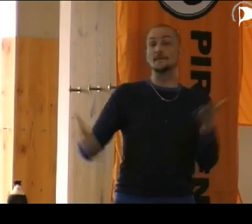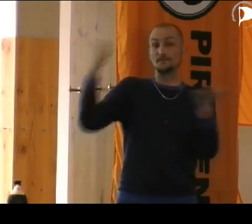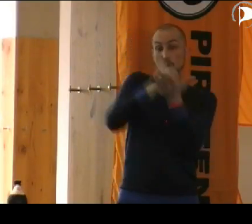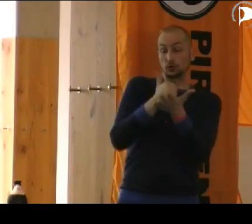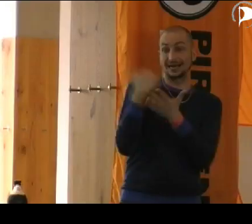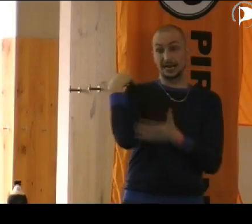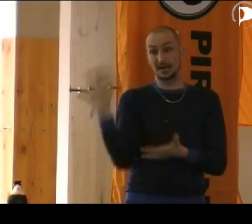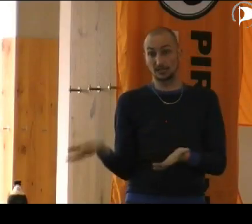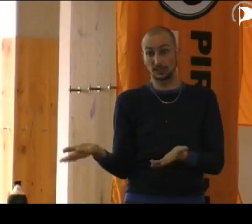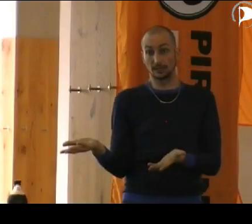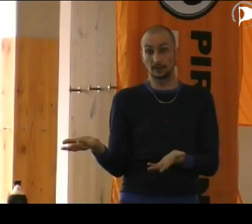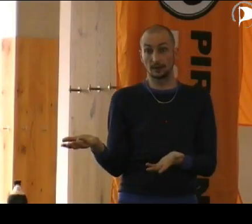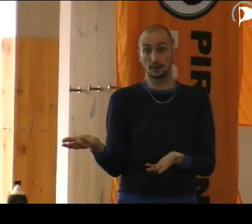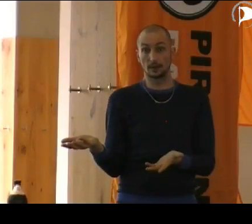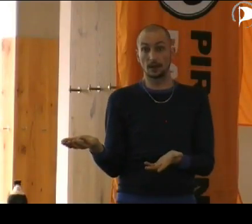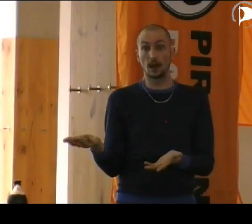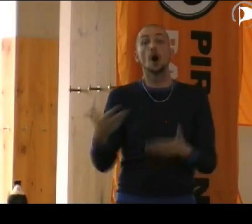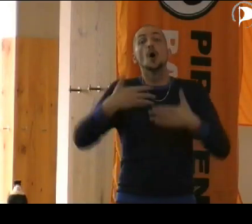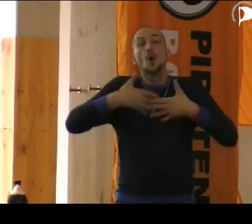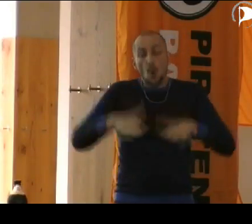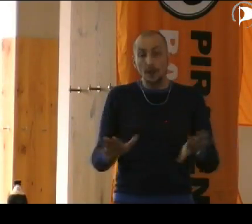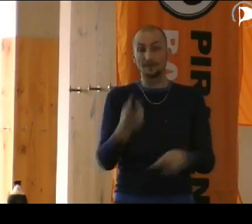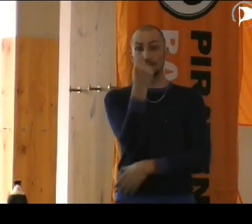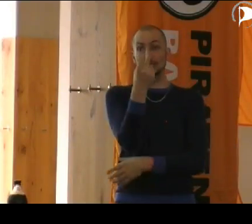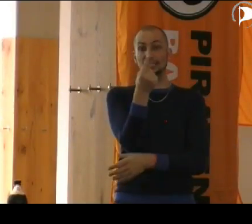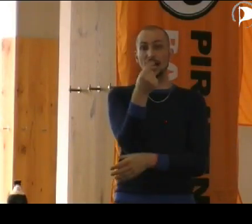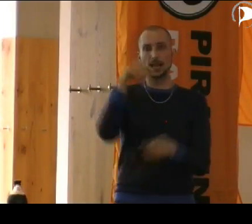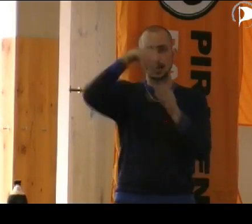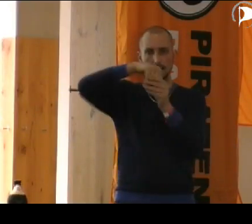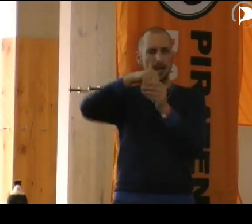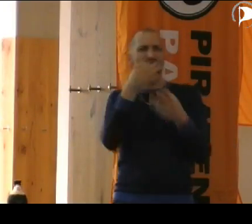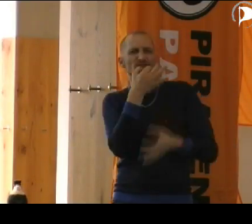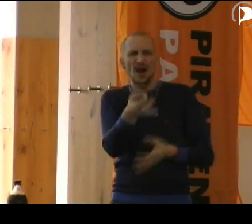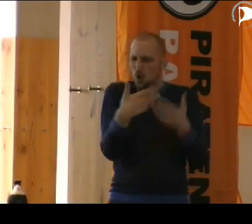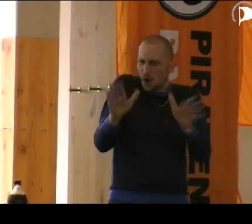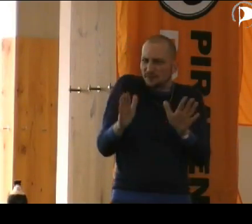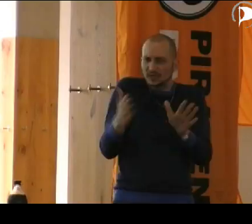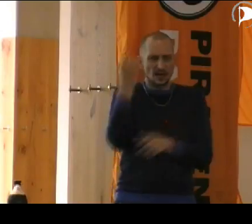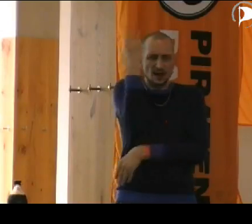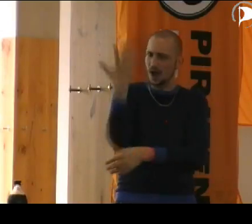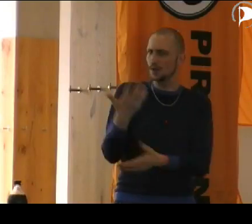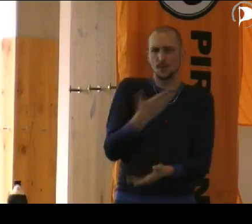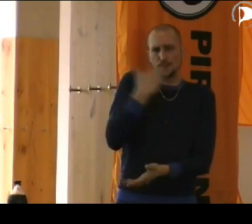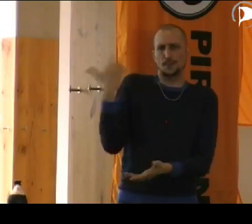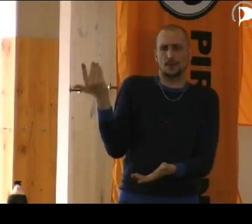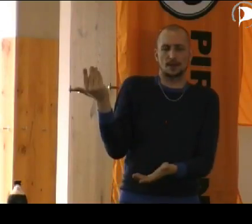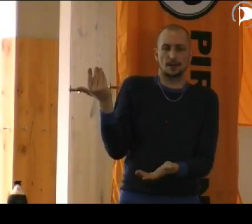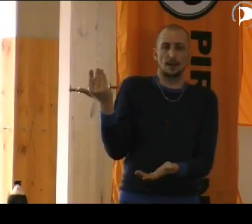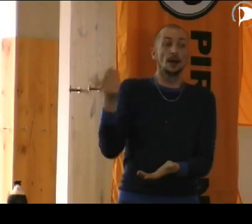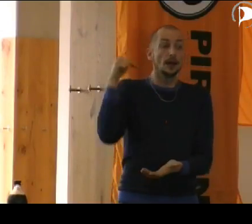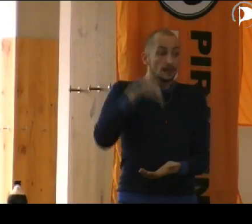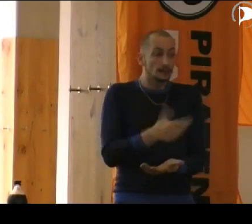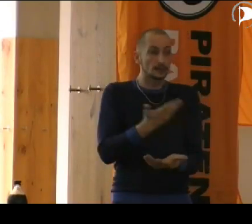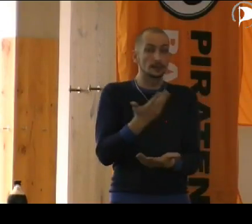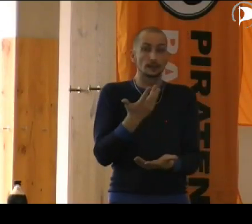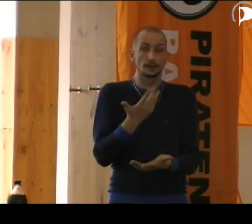der klasse ohne die finanzielle fragen die noch offen ist geklärt zu haben es ist